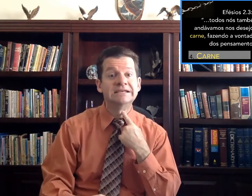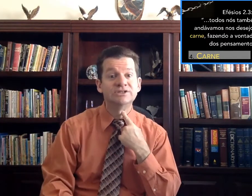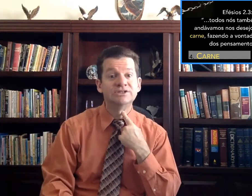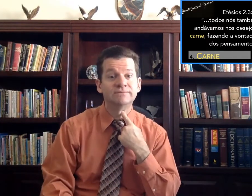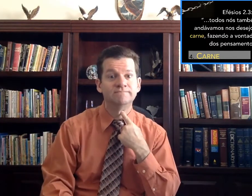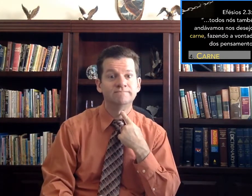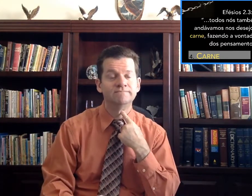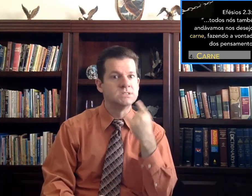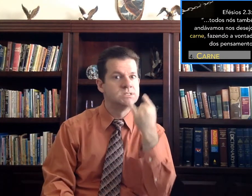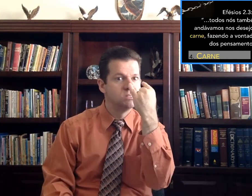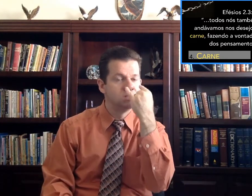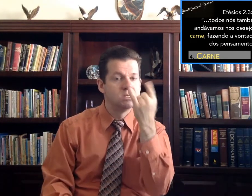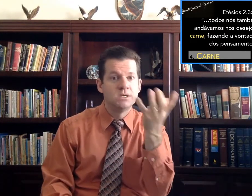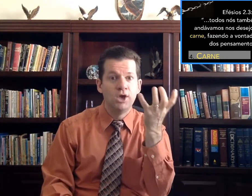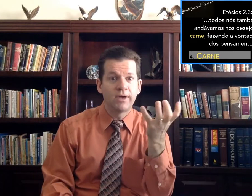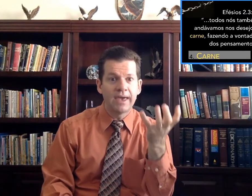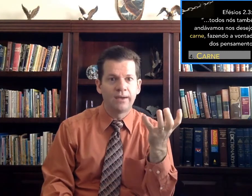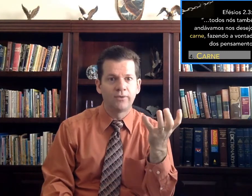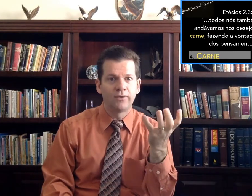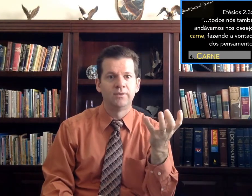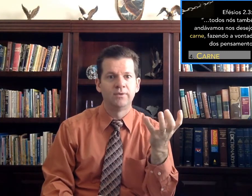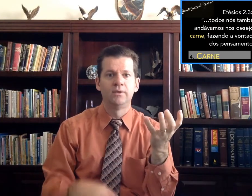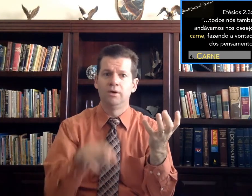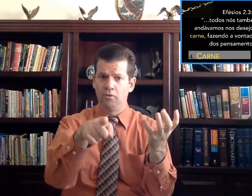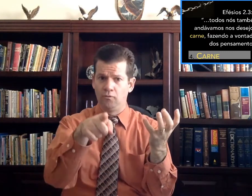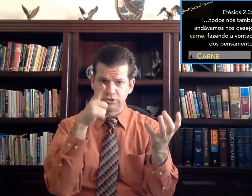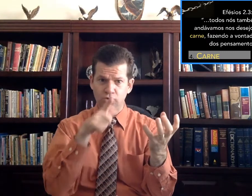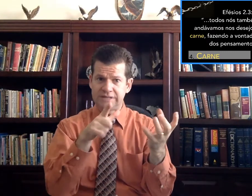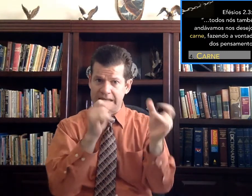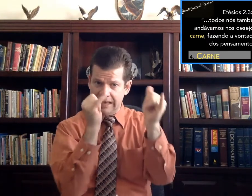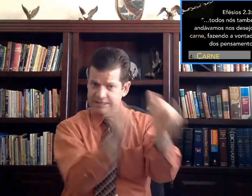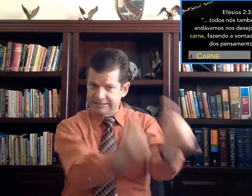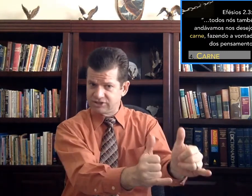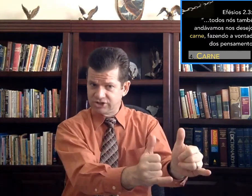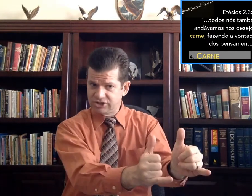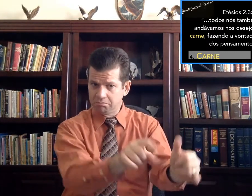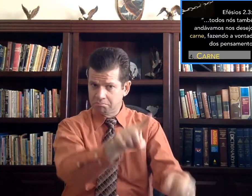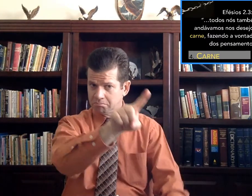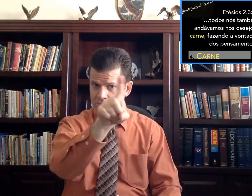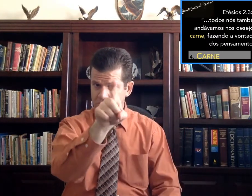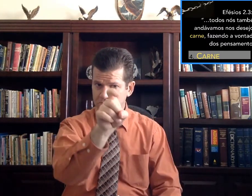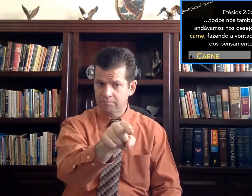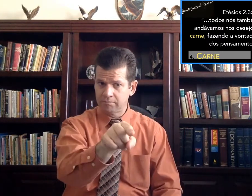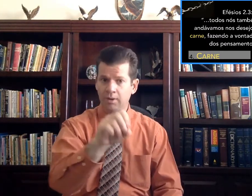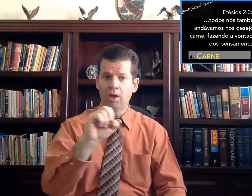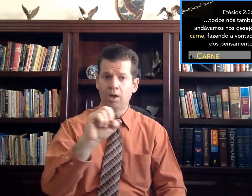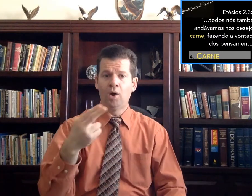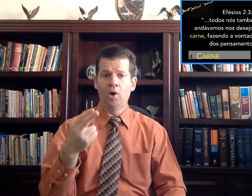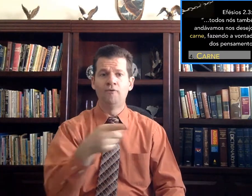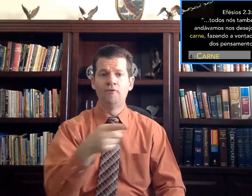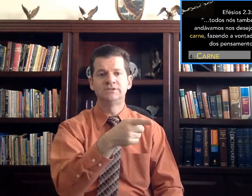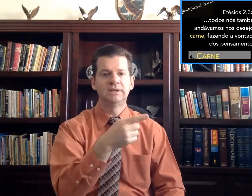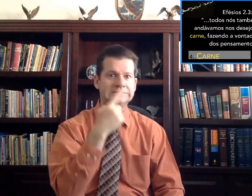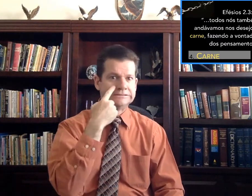deseja, eu quero, você consegue resistir? Ou você